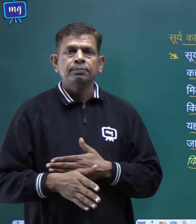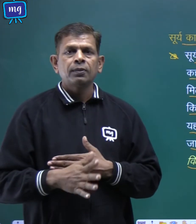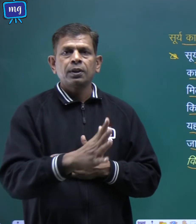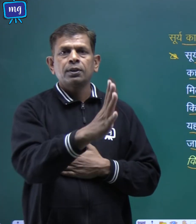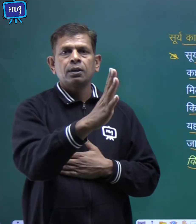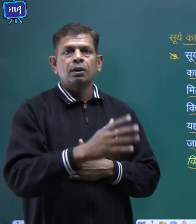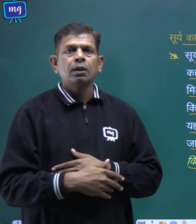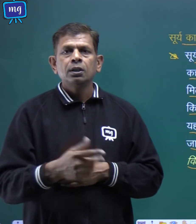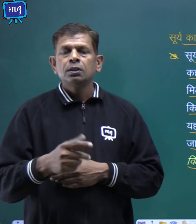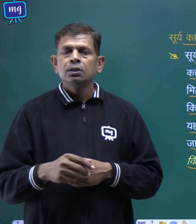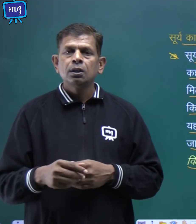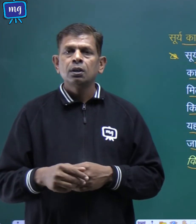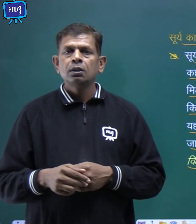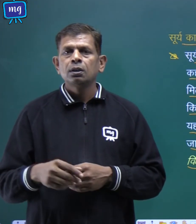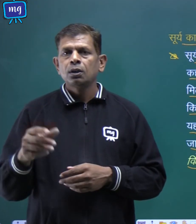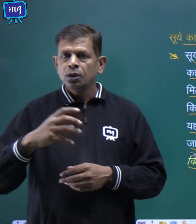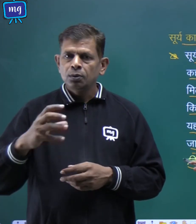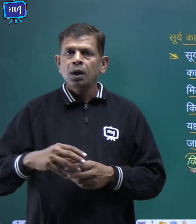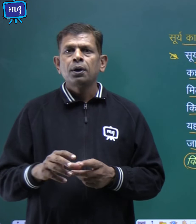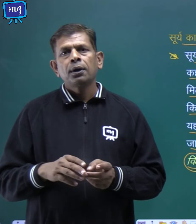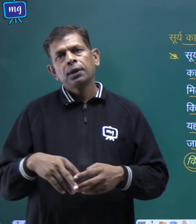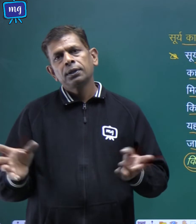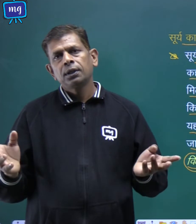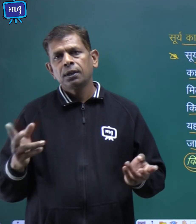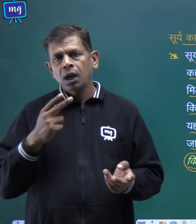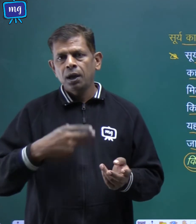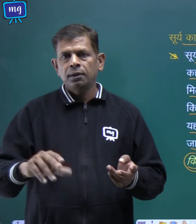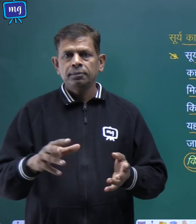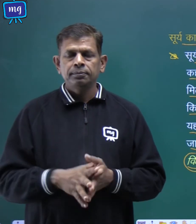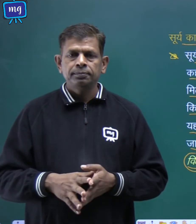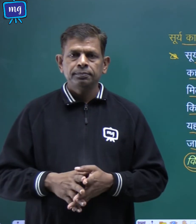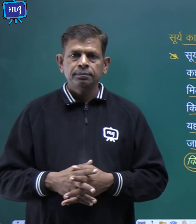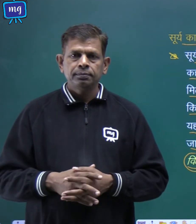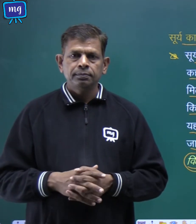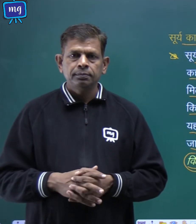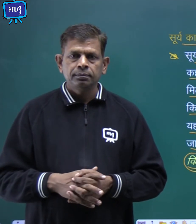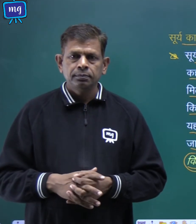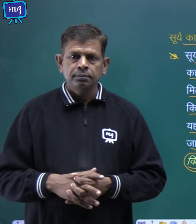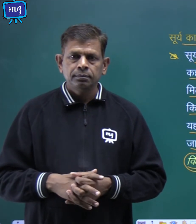इसे प्रकाश का वर्ण विक्षेपण कहते हैं।